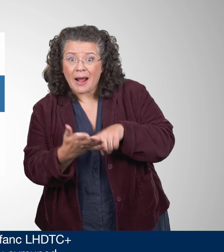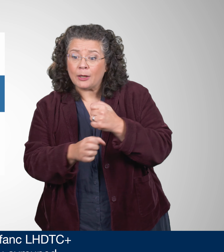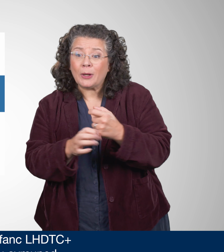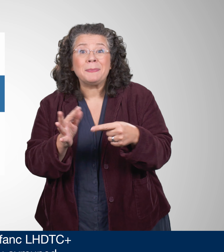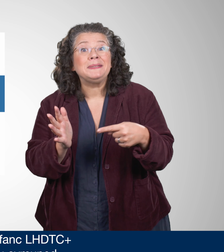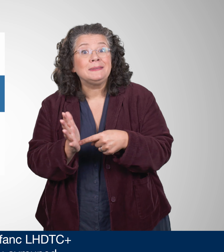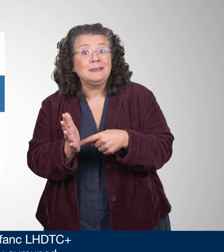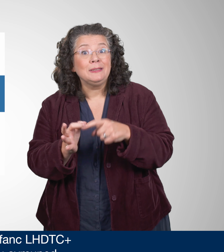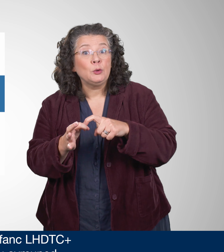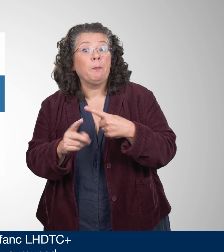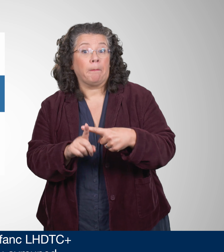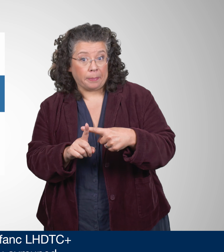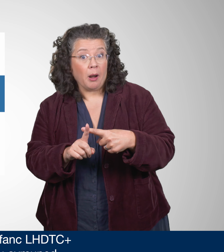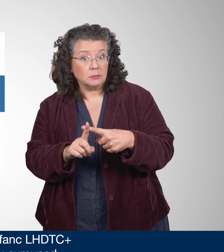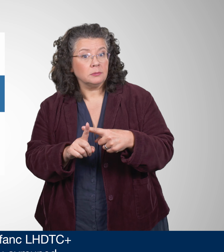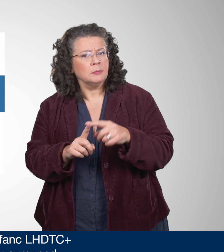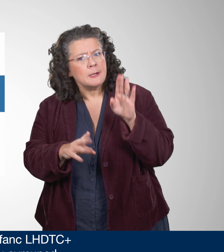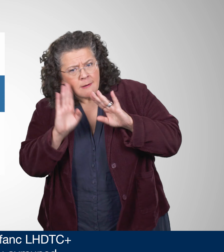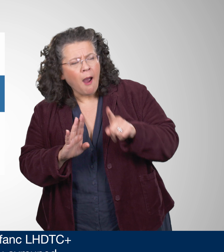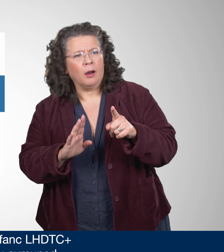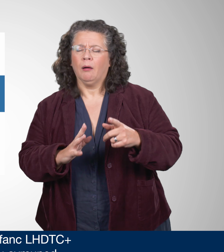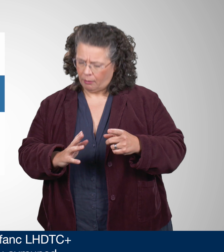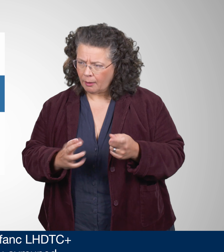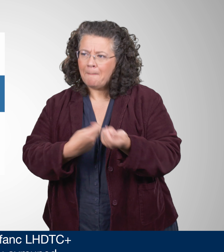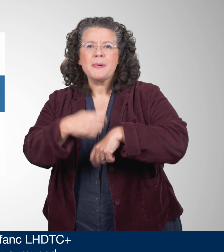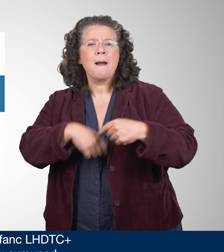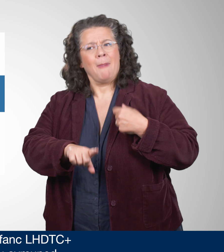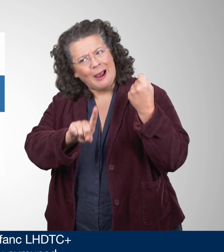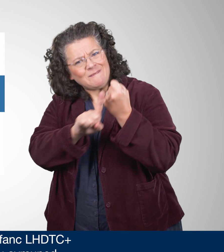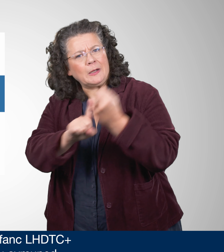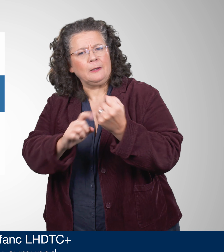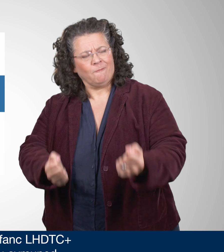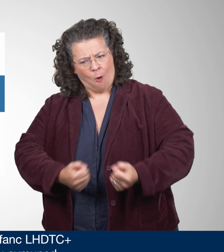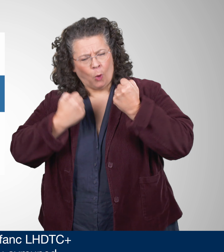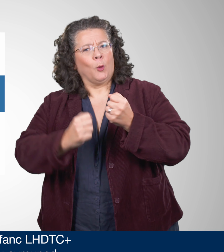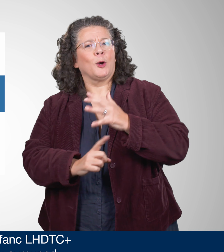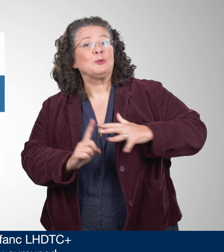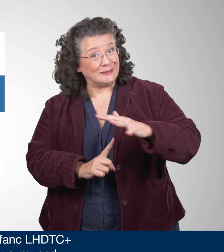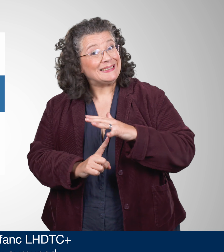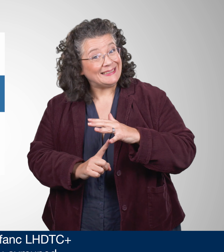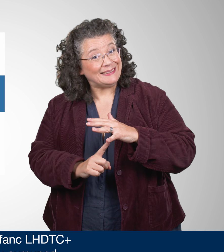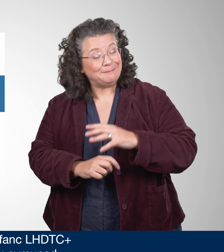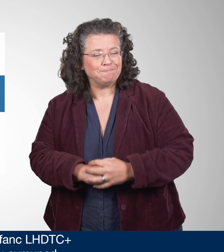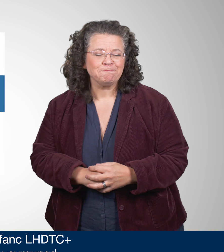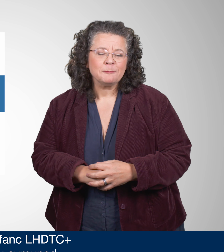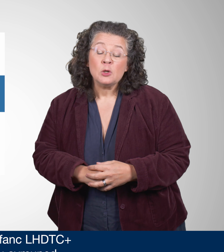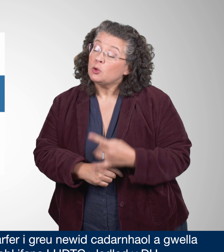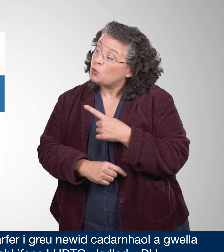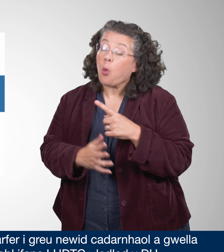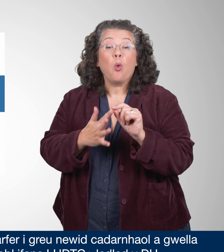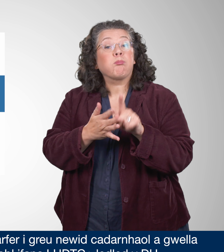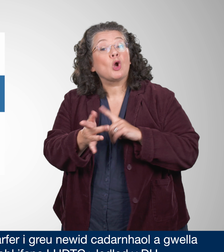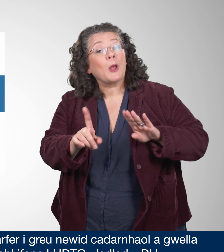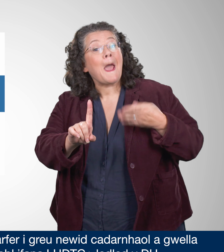sy'n galluogi pobl ifanc LHDTC+ i eirioli ar gyfer eu cymuned. Nod